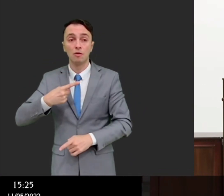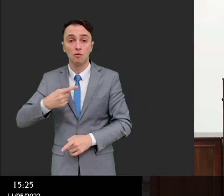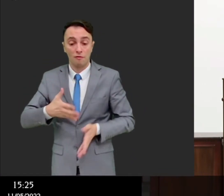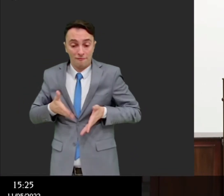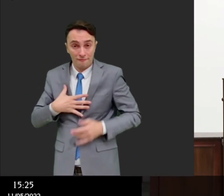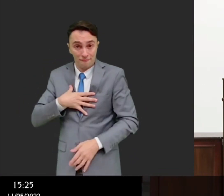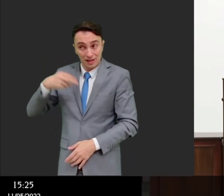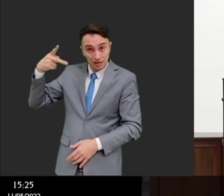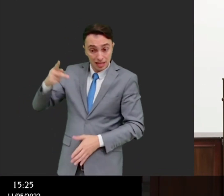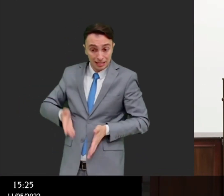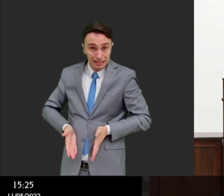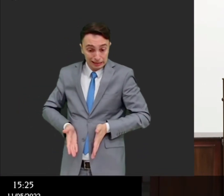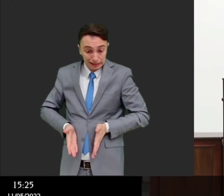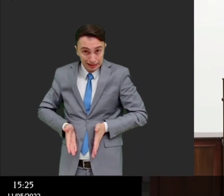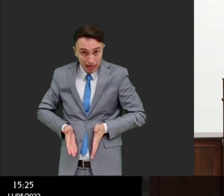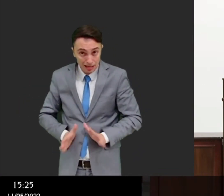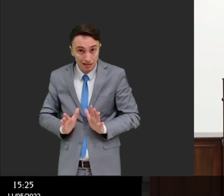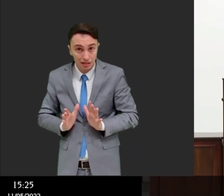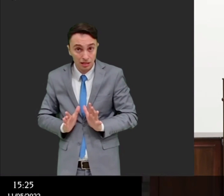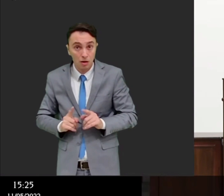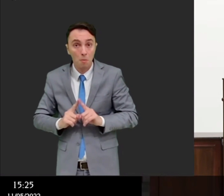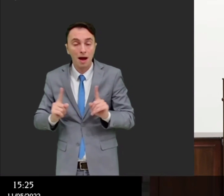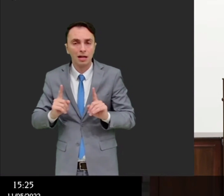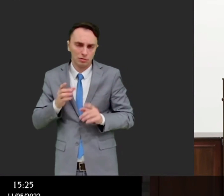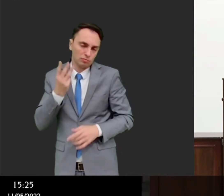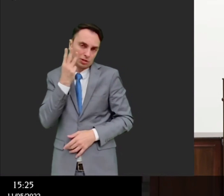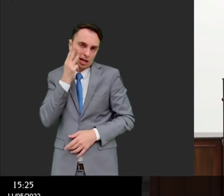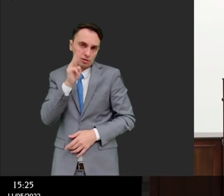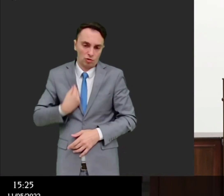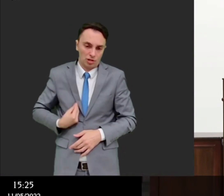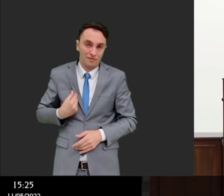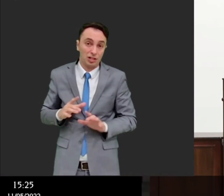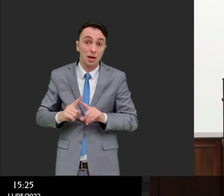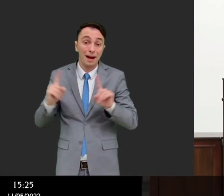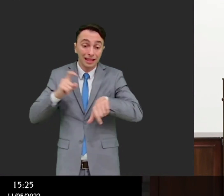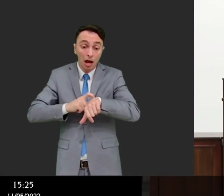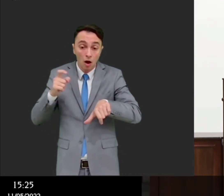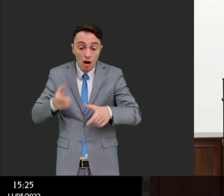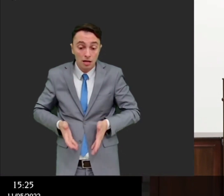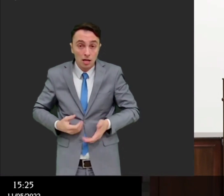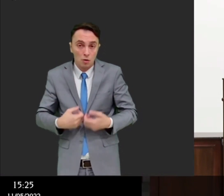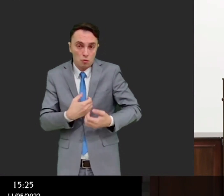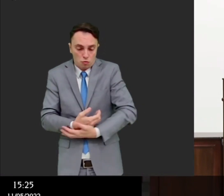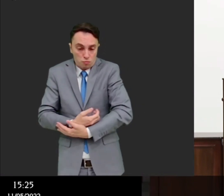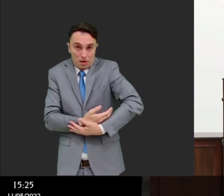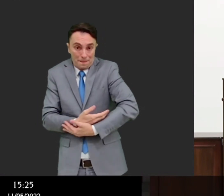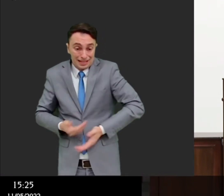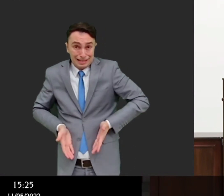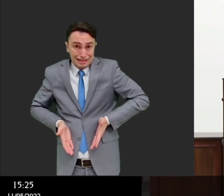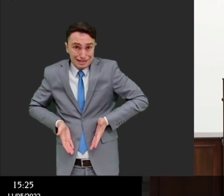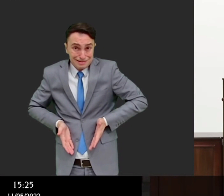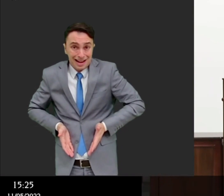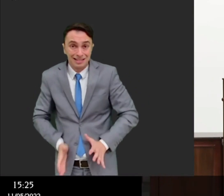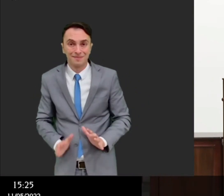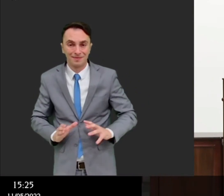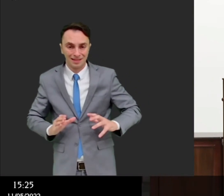no parto tomou o líquido do parto. Entendeu? Isso aconteceu com a minha